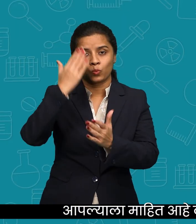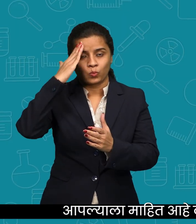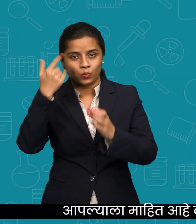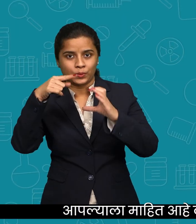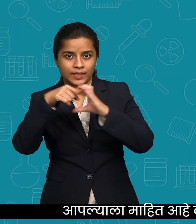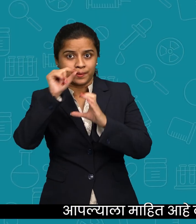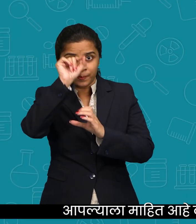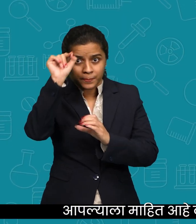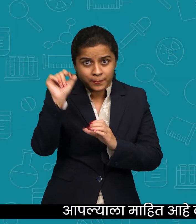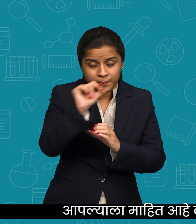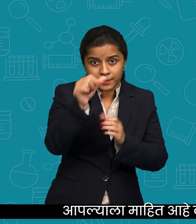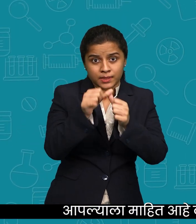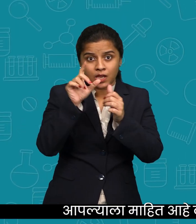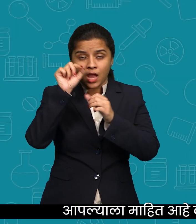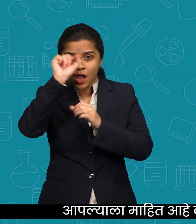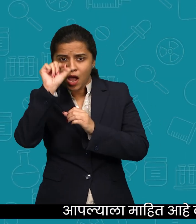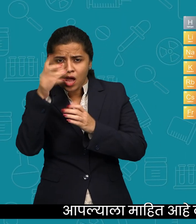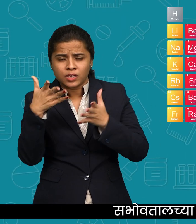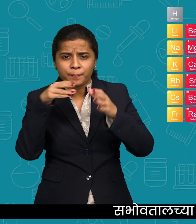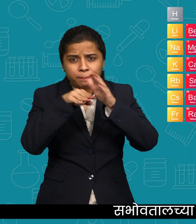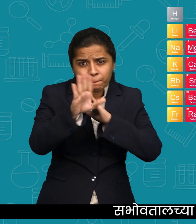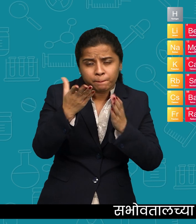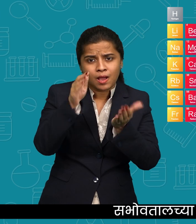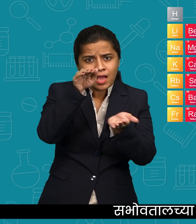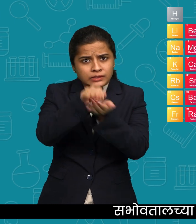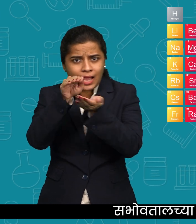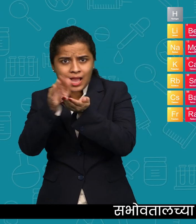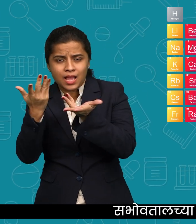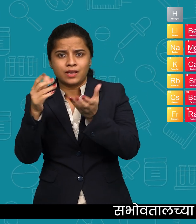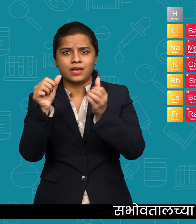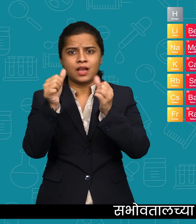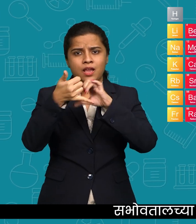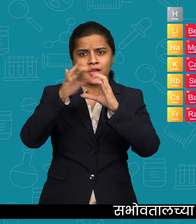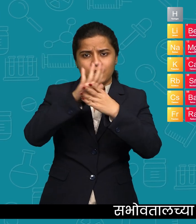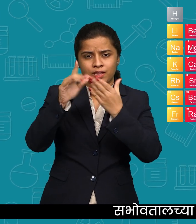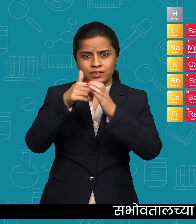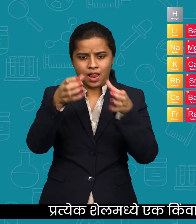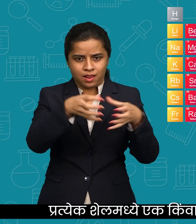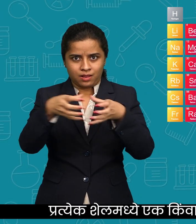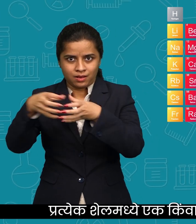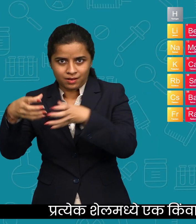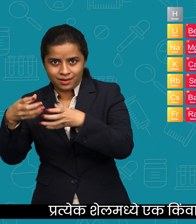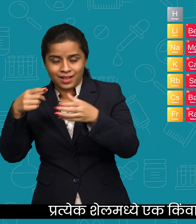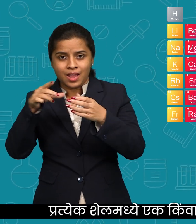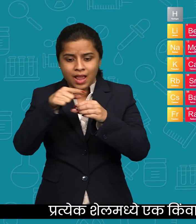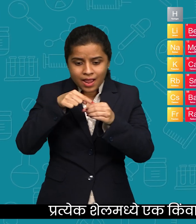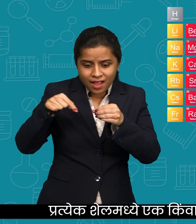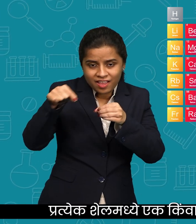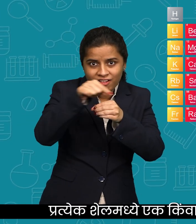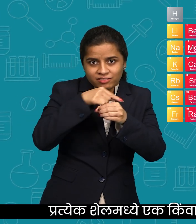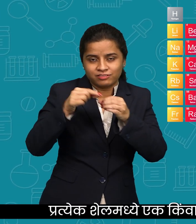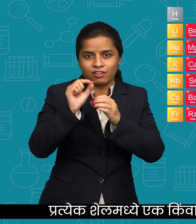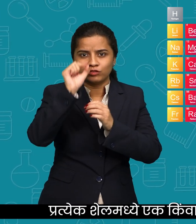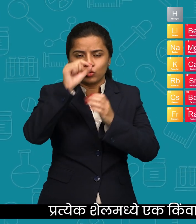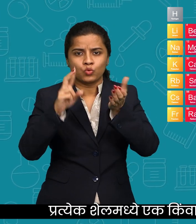आपल्याला माहित आहे की अणूमधील इलेक्ट्रॉन हे न्यूक्लियसच्या सभोवतालच्या कवचांमध्ये सामावलेले असतात. प्रत्येक शेलमध्ये एक